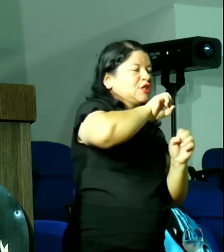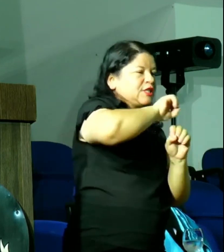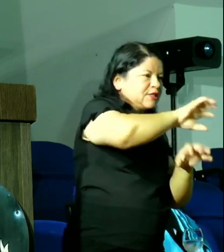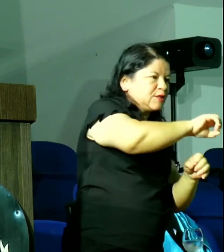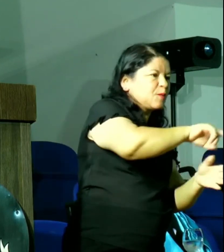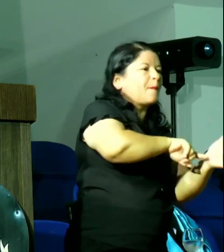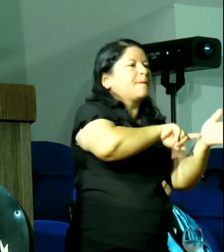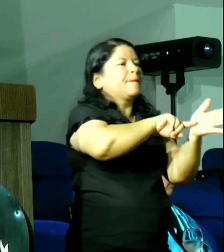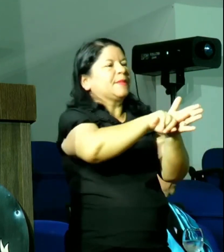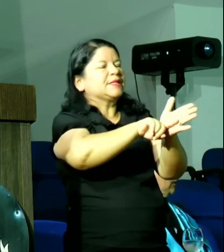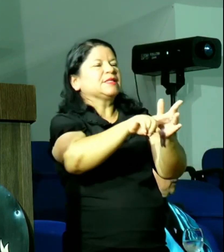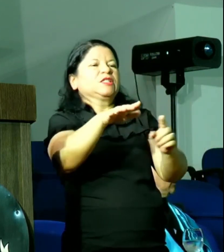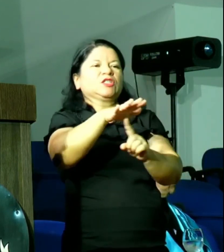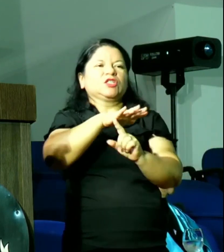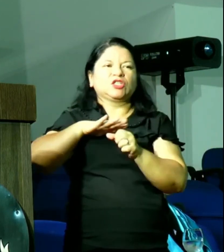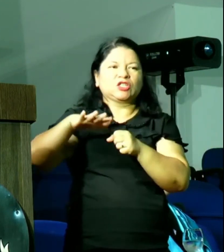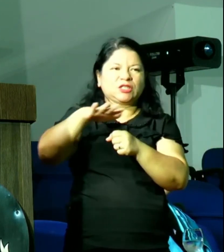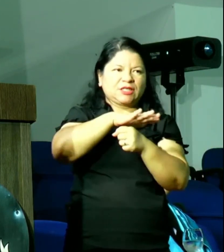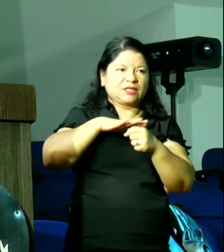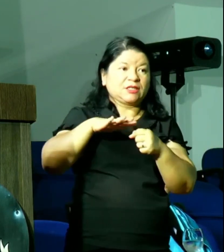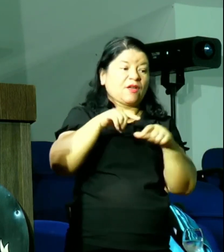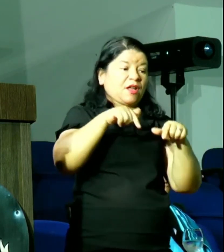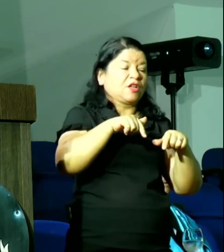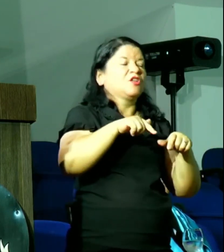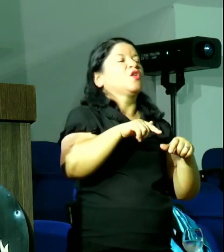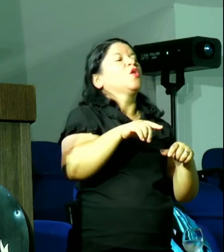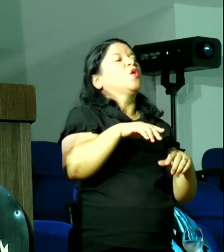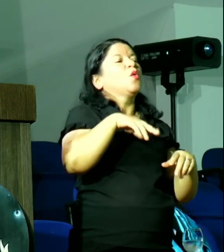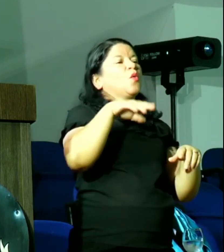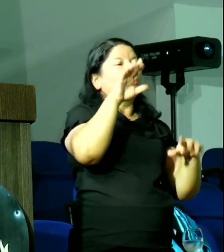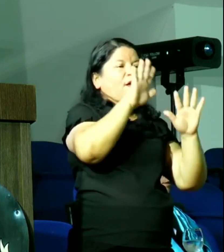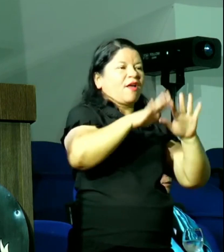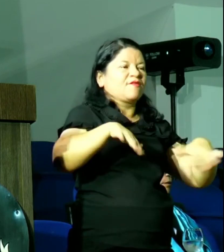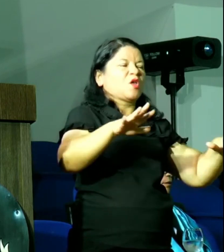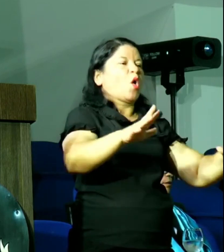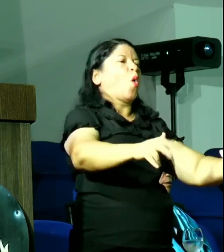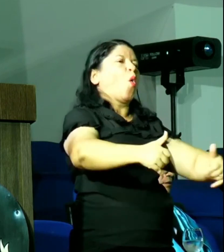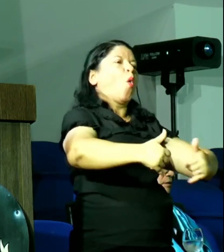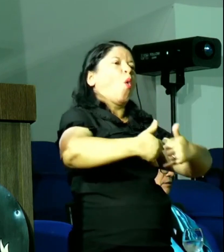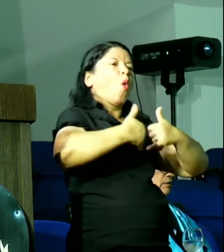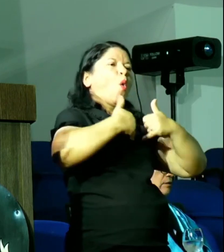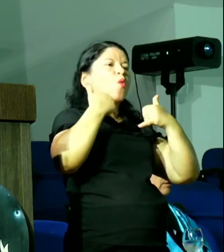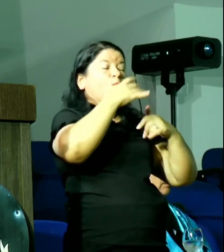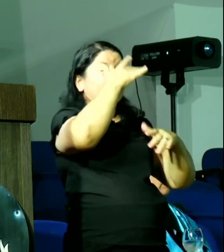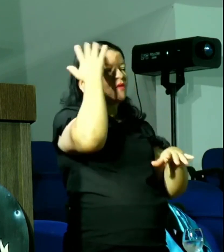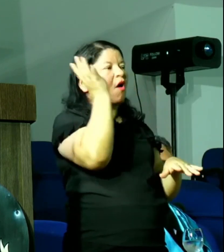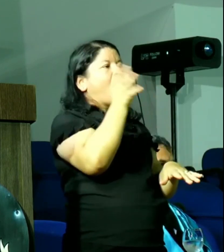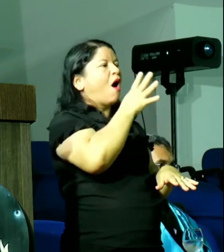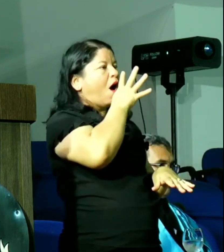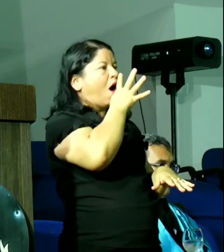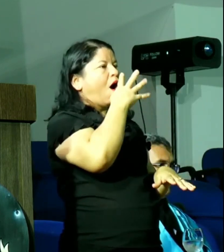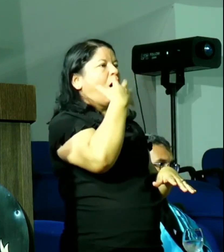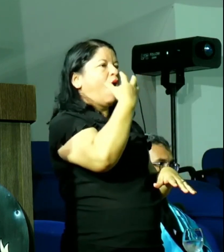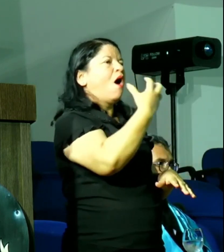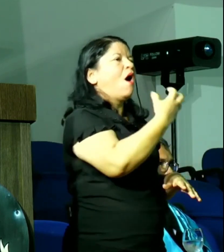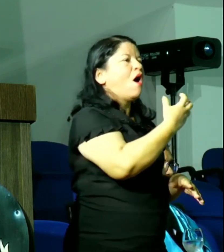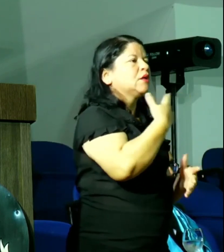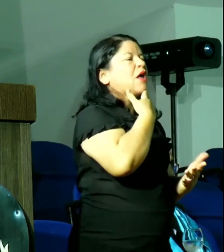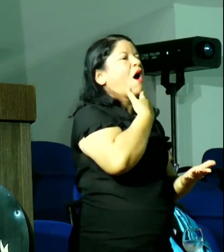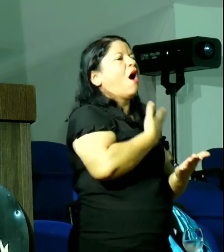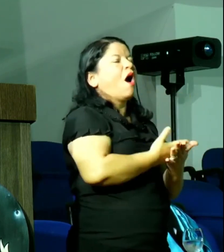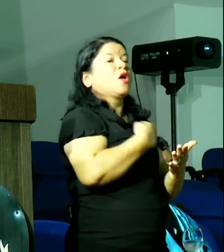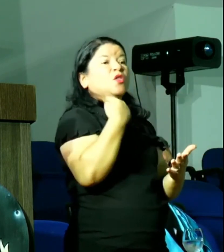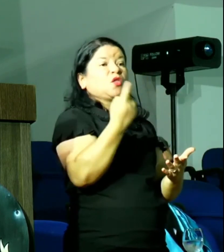extensão. Essa universidade é orgulho do cearense, encanta quem observa e reencanta a cada dia nós